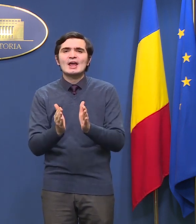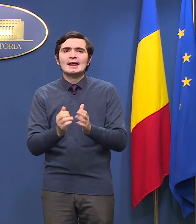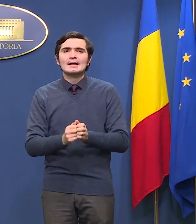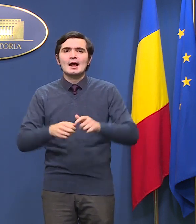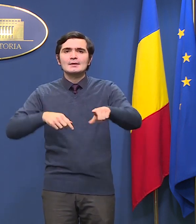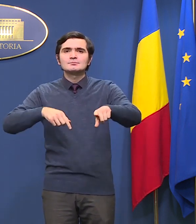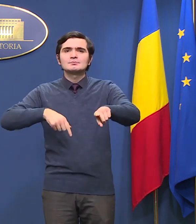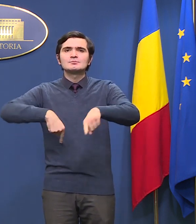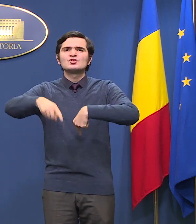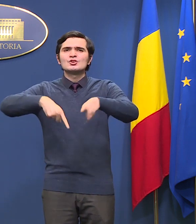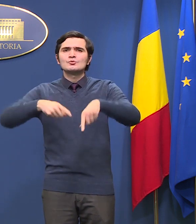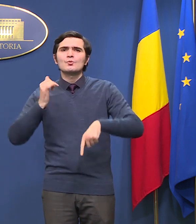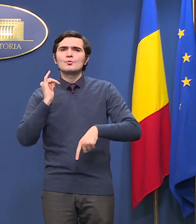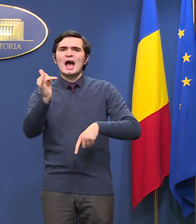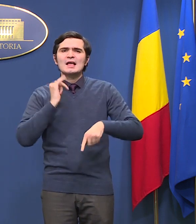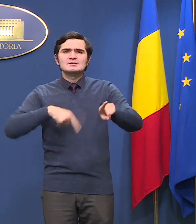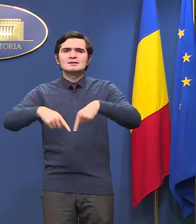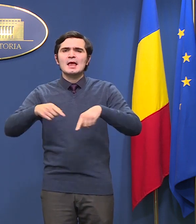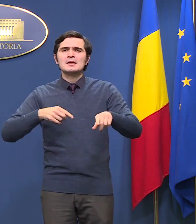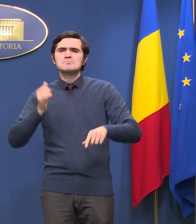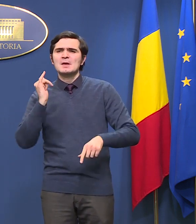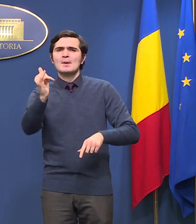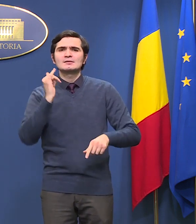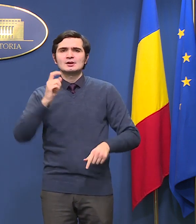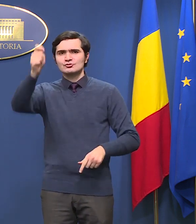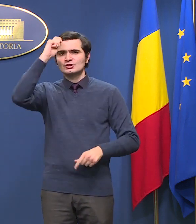circulației, a deplasării cetățenilor români.